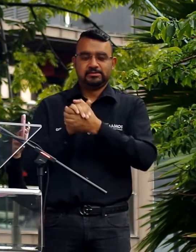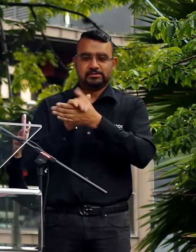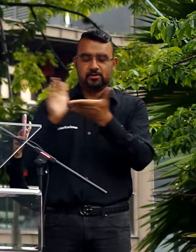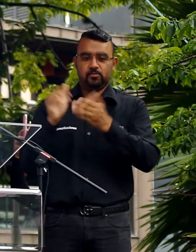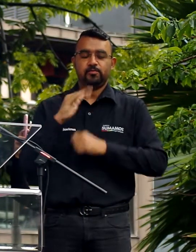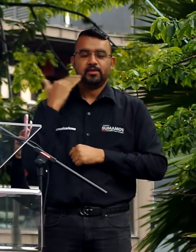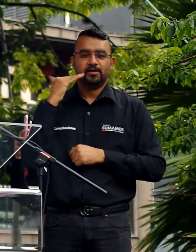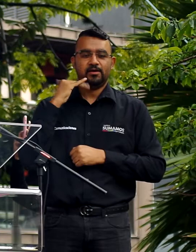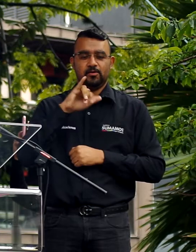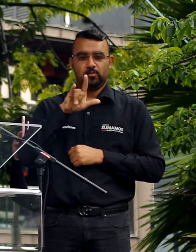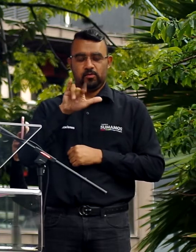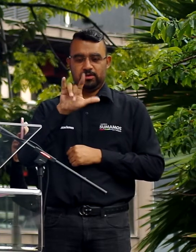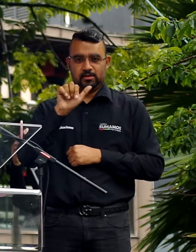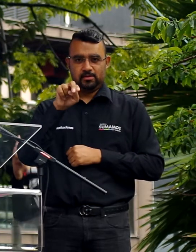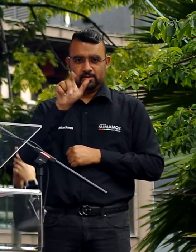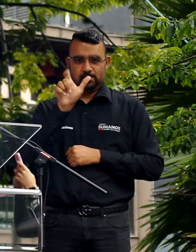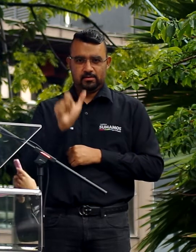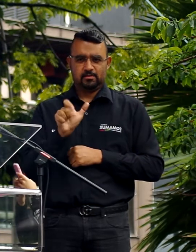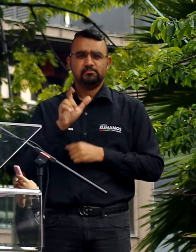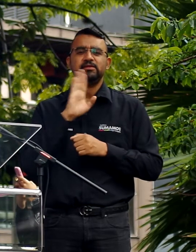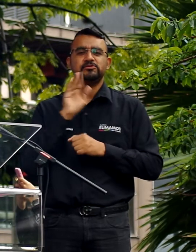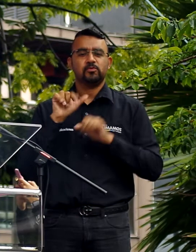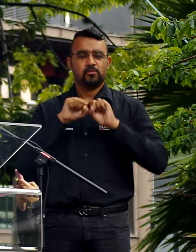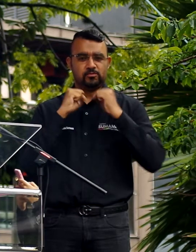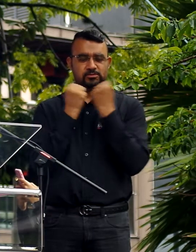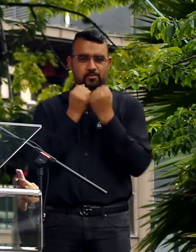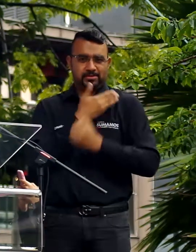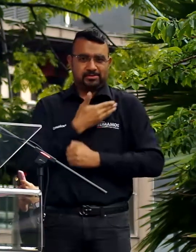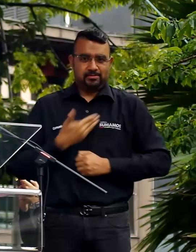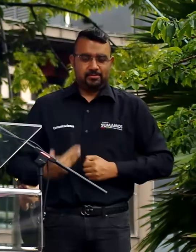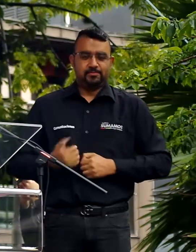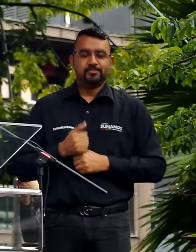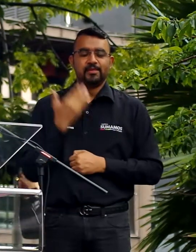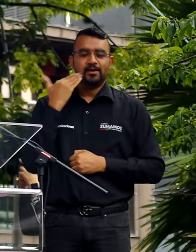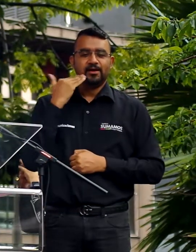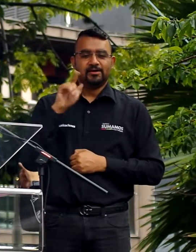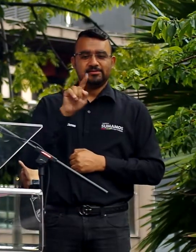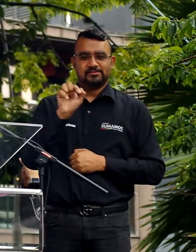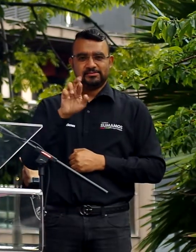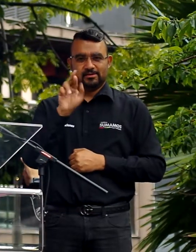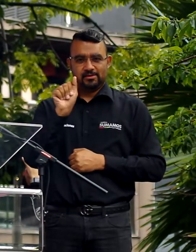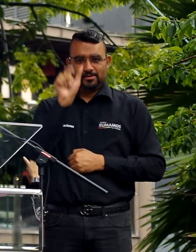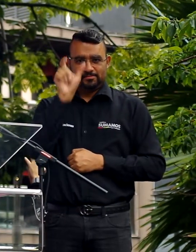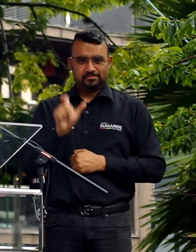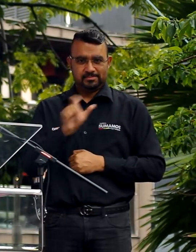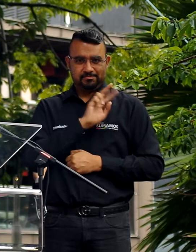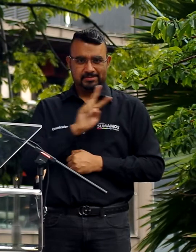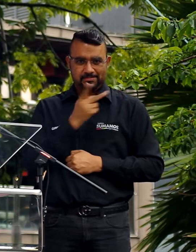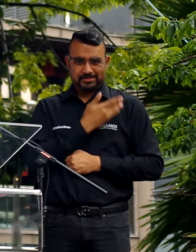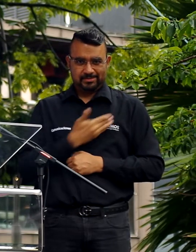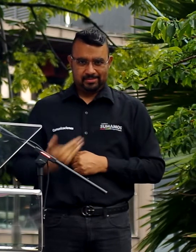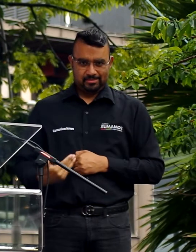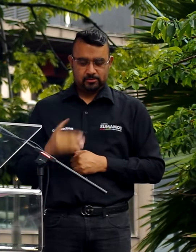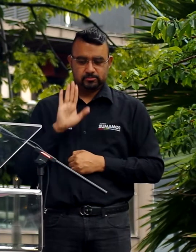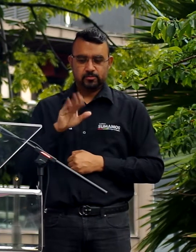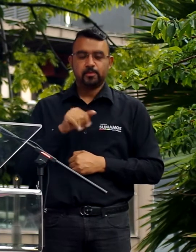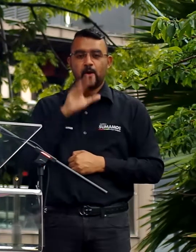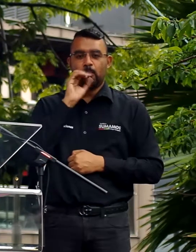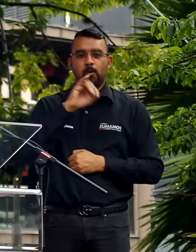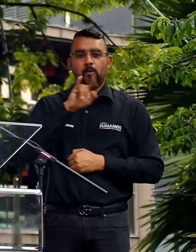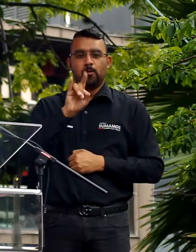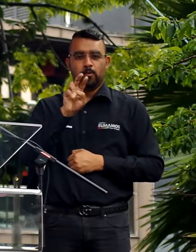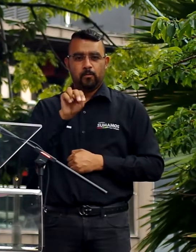Álvarez Salazar, presidenta del Consejo Municipal de Envigado, a Sara Caterina Rincón Ruiz, vicepresidenta primera, a Juan Pablo